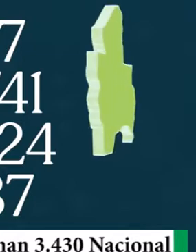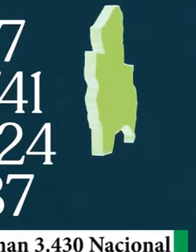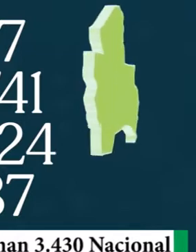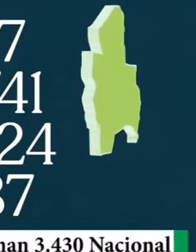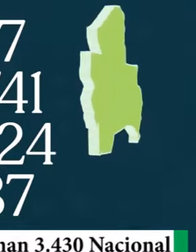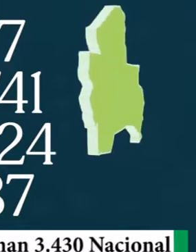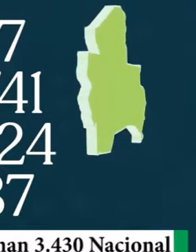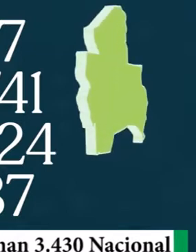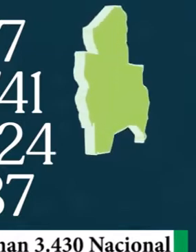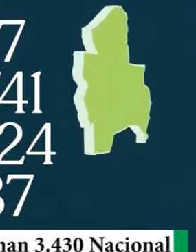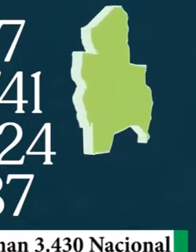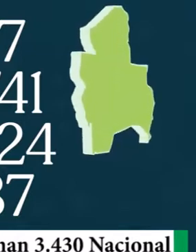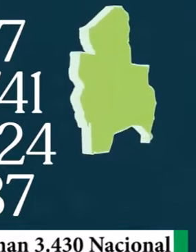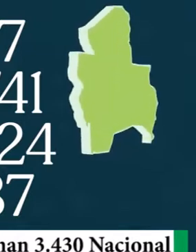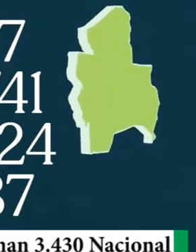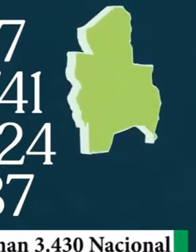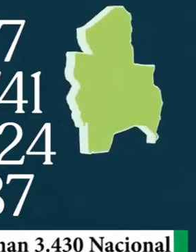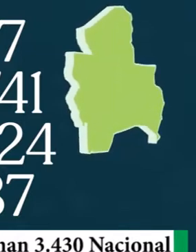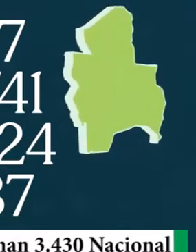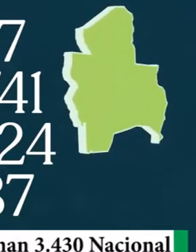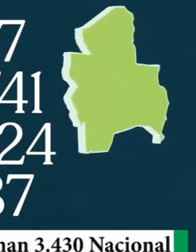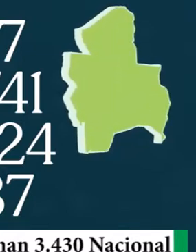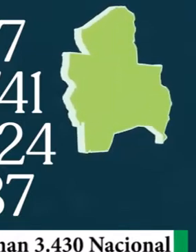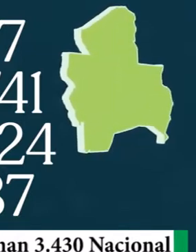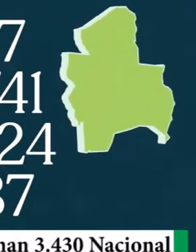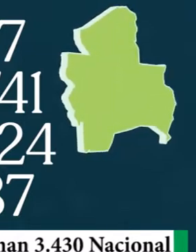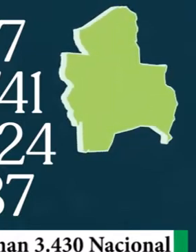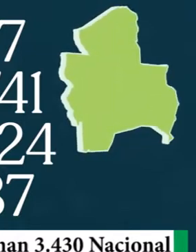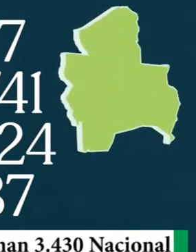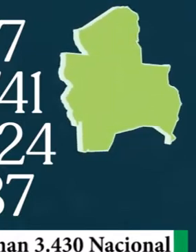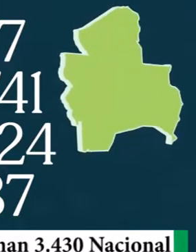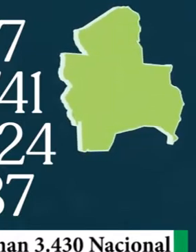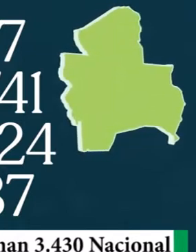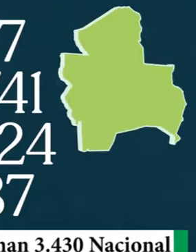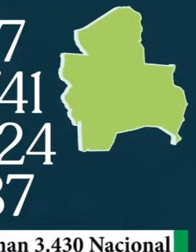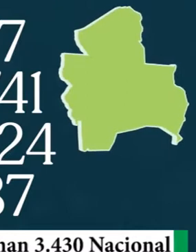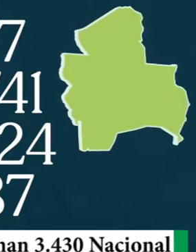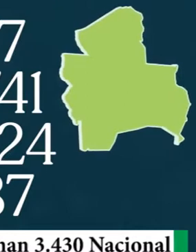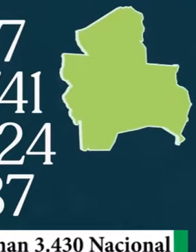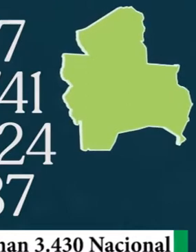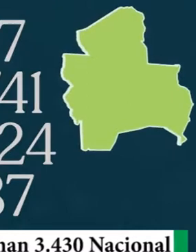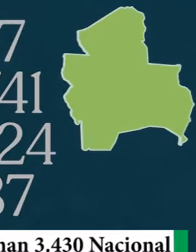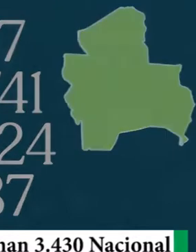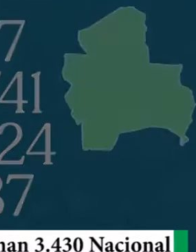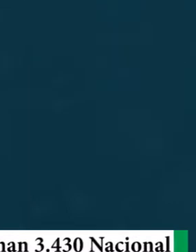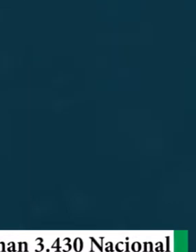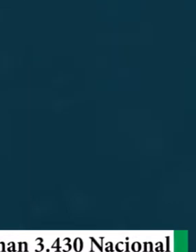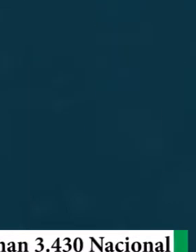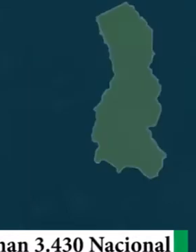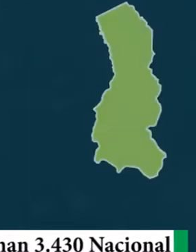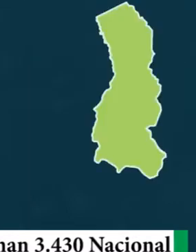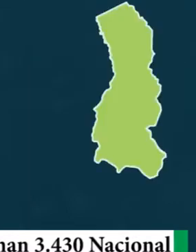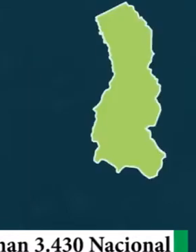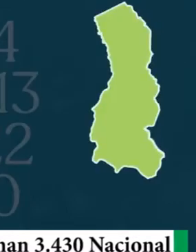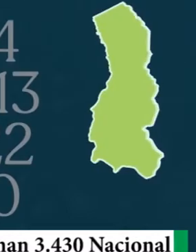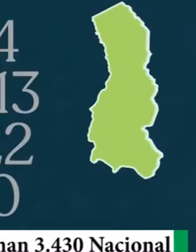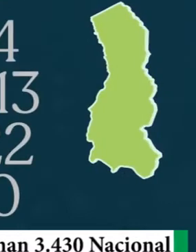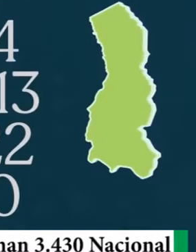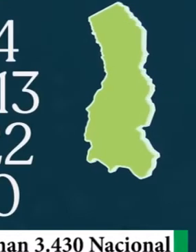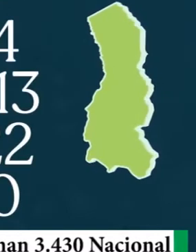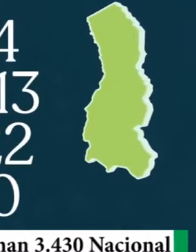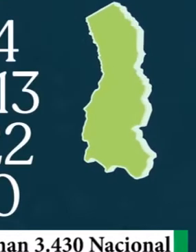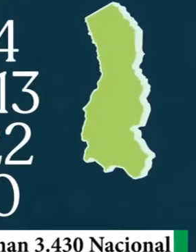741 fácil de recuperados 2 mil 824 decesos 287